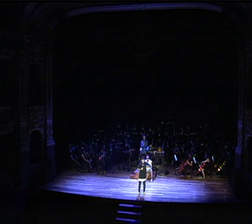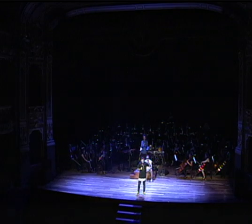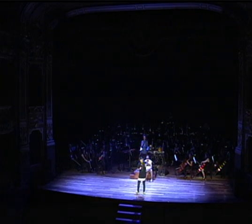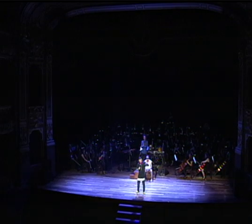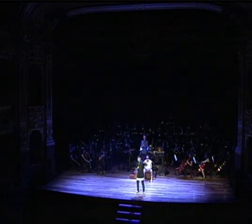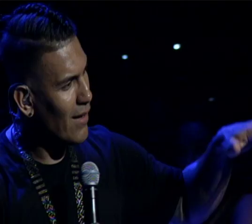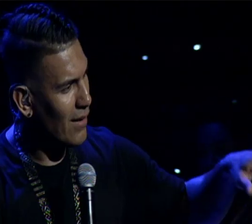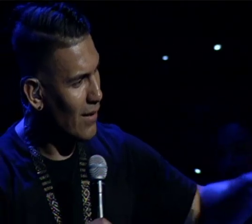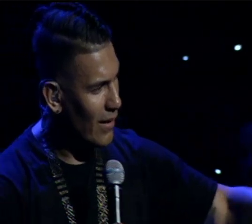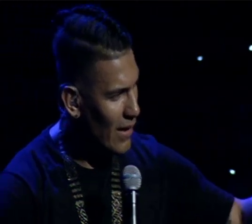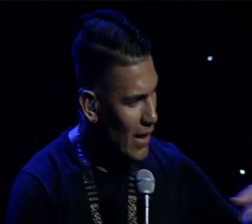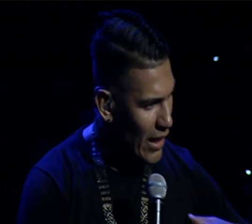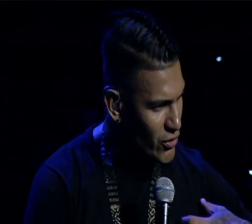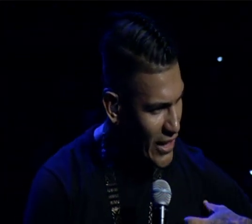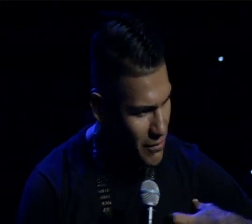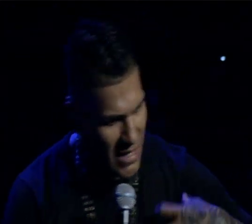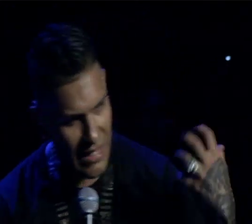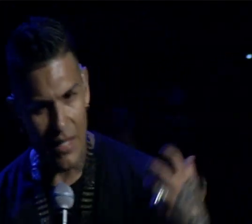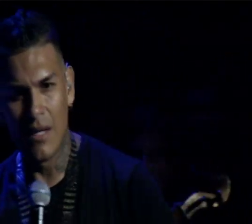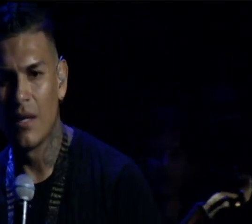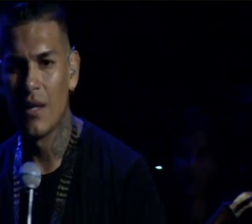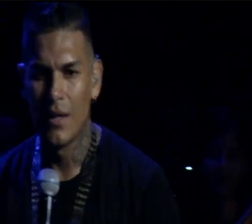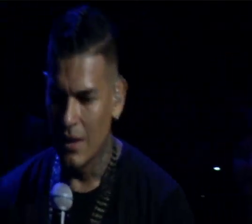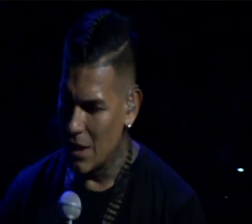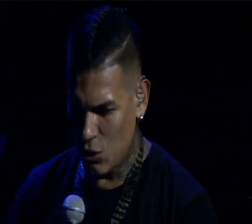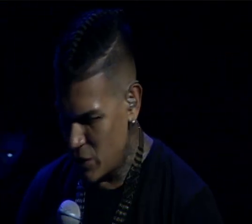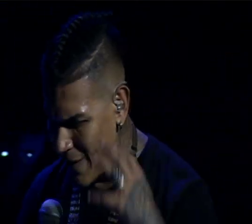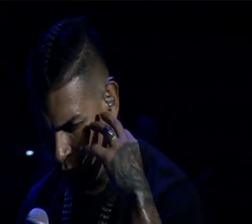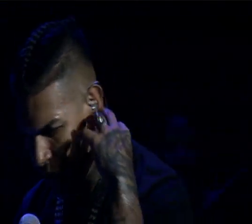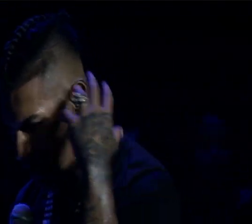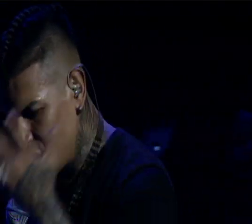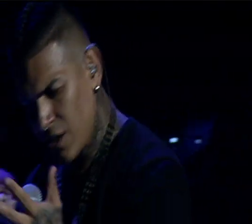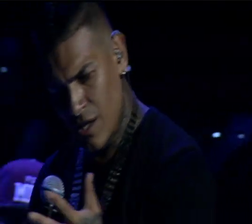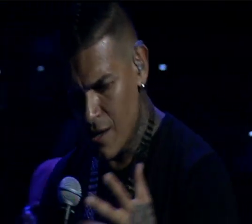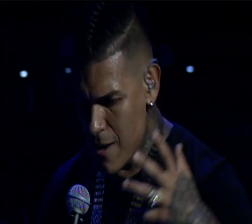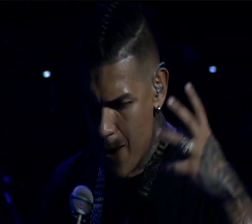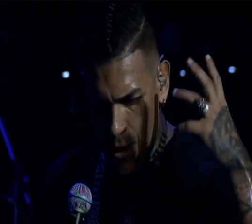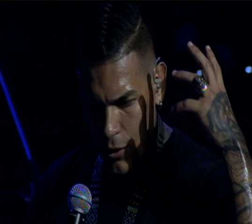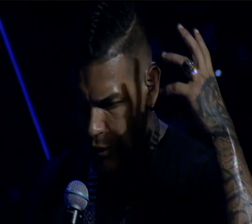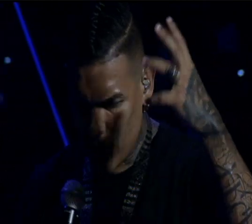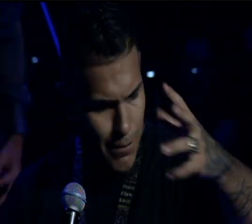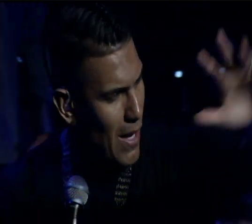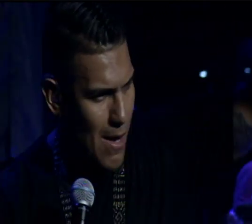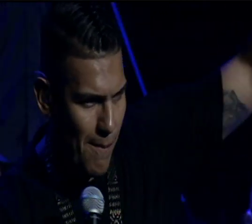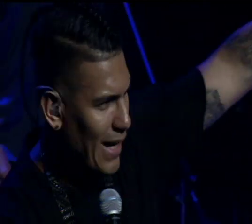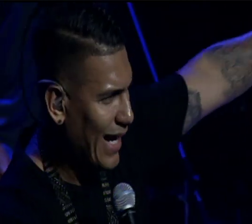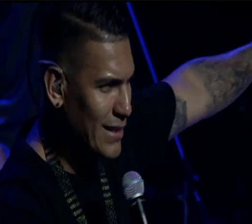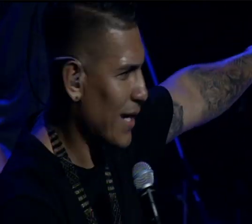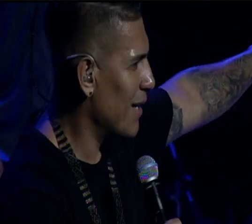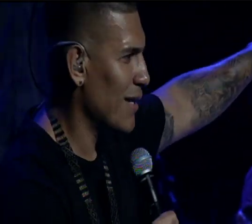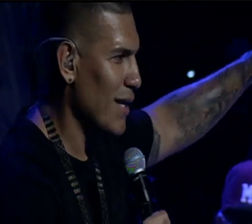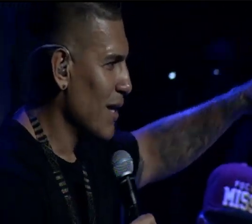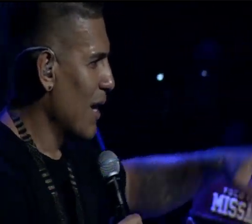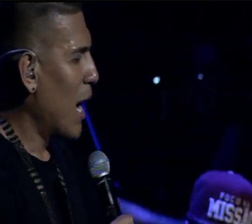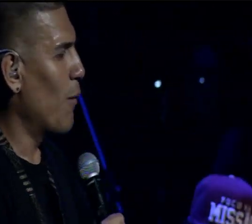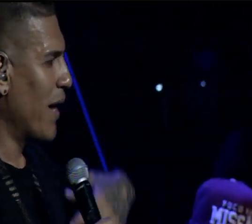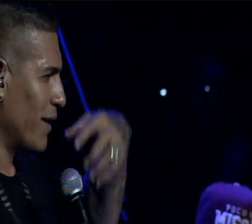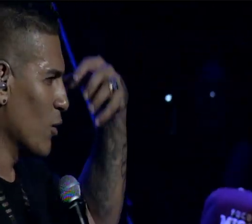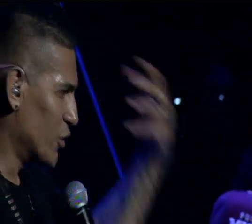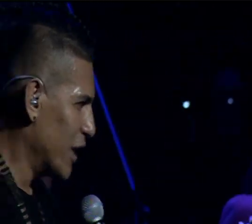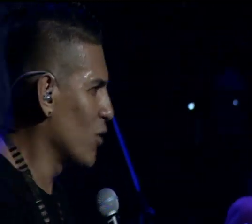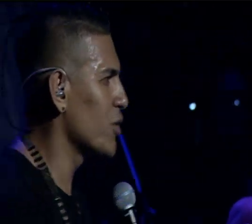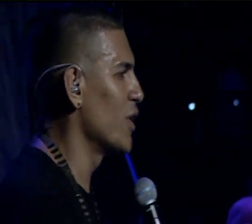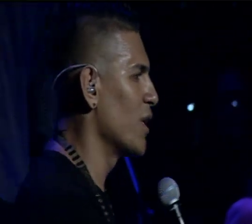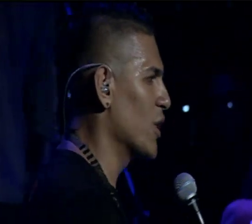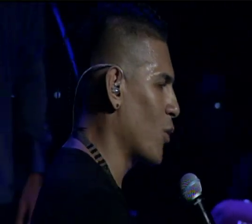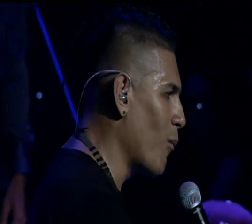Ese pura vida que nos transmiten, nos lleva con otro chip para la casa, a hablar de